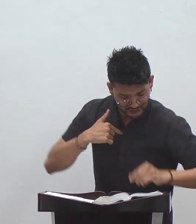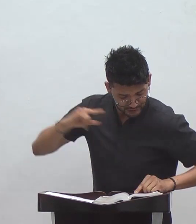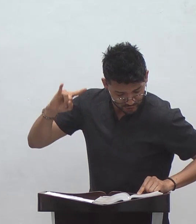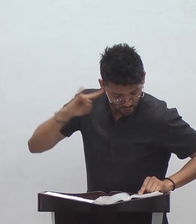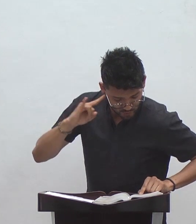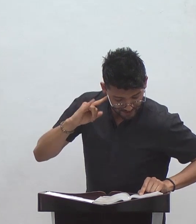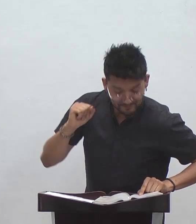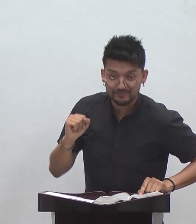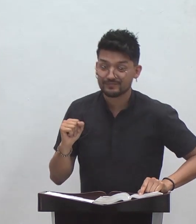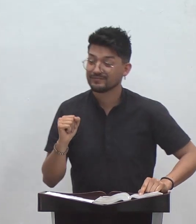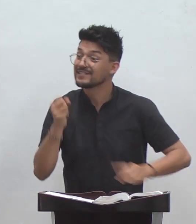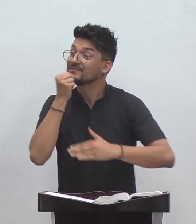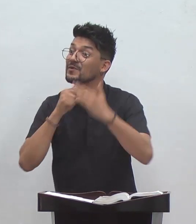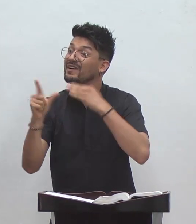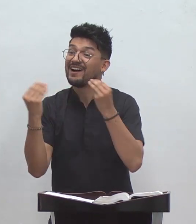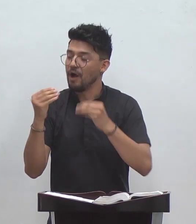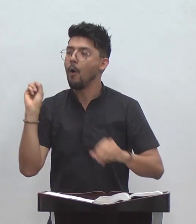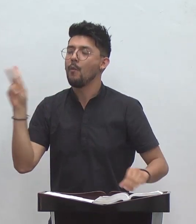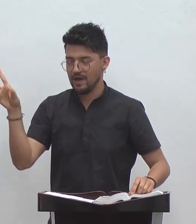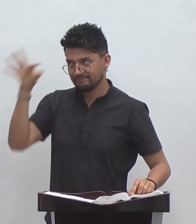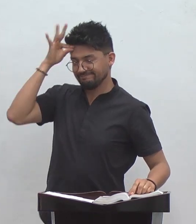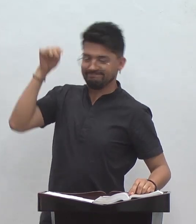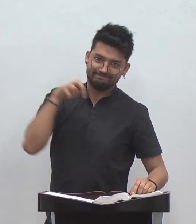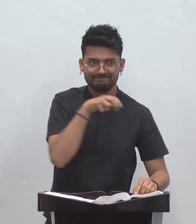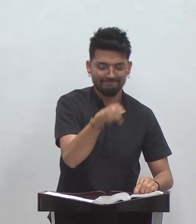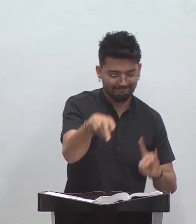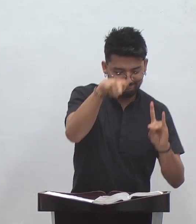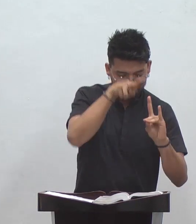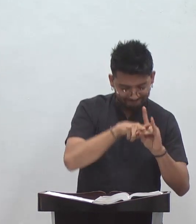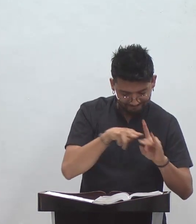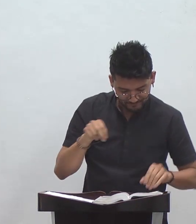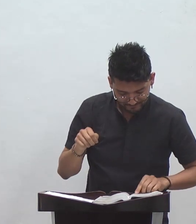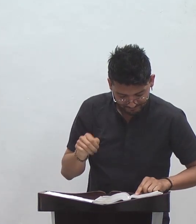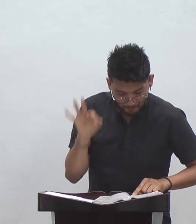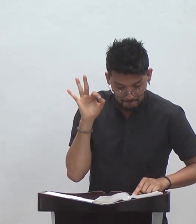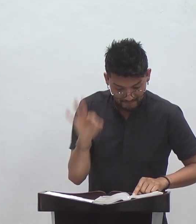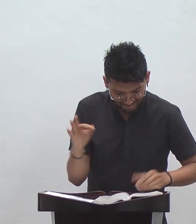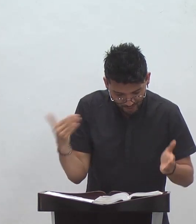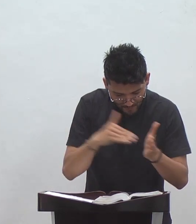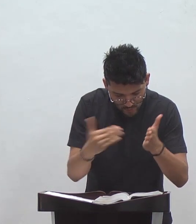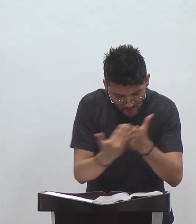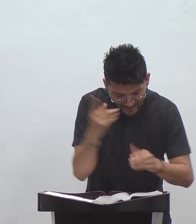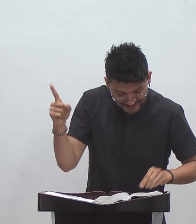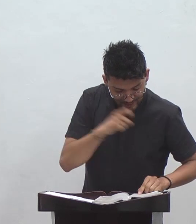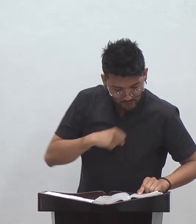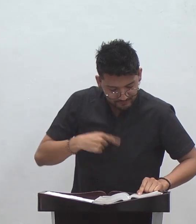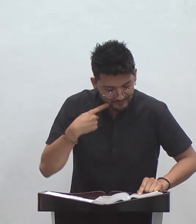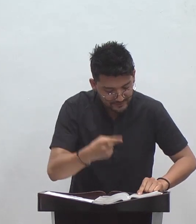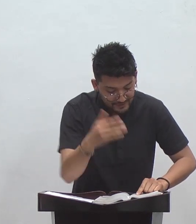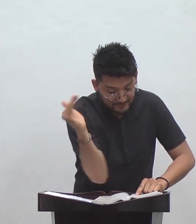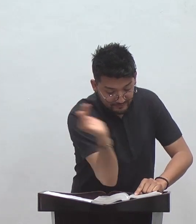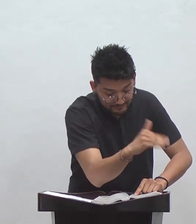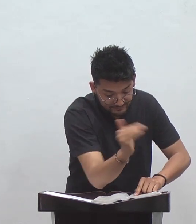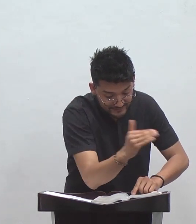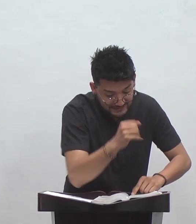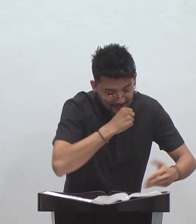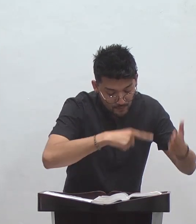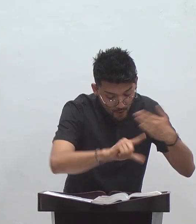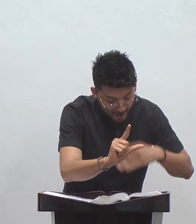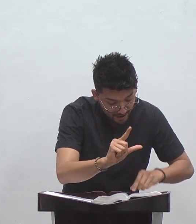Así se fue Samuel y se acostó en su lugar. Y vino Jehová y se paró y llamó como las otras veces, Samuel,